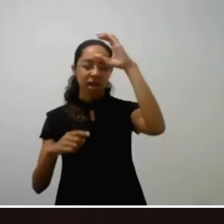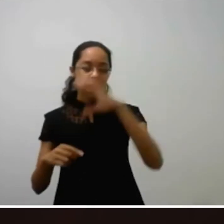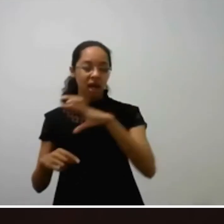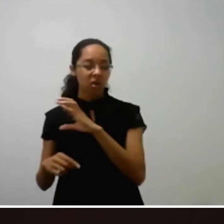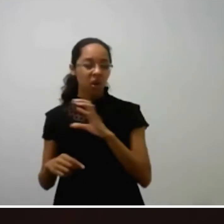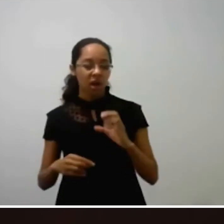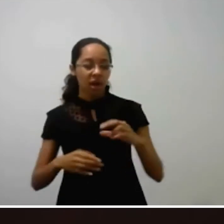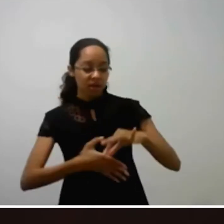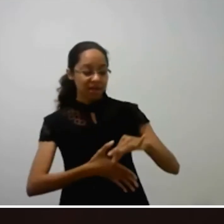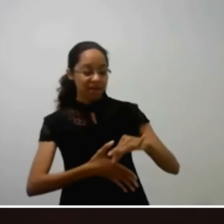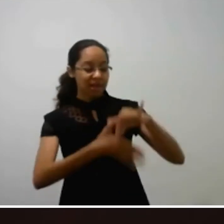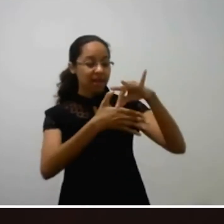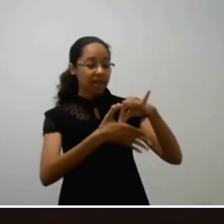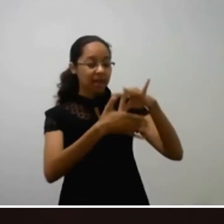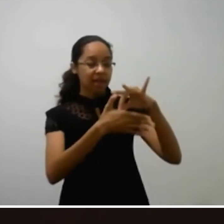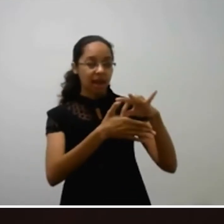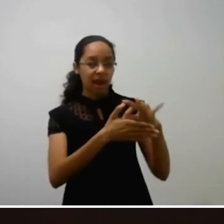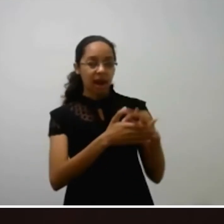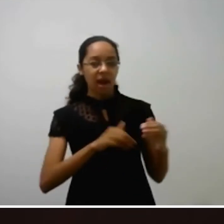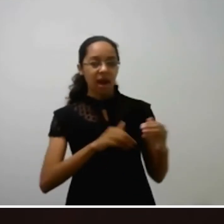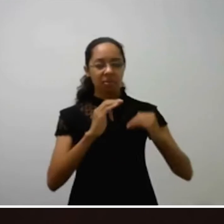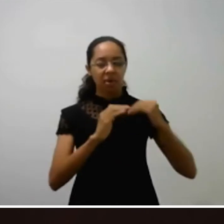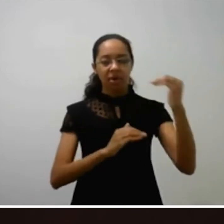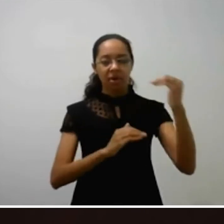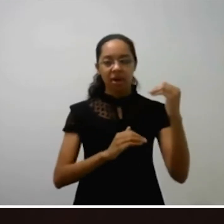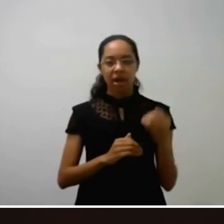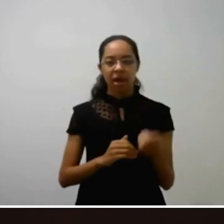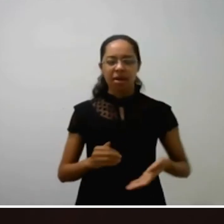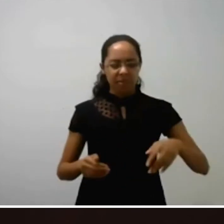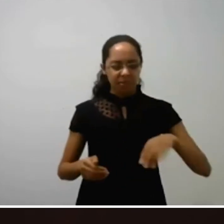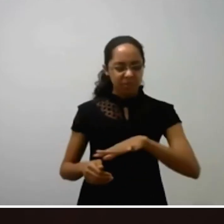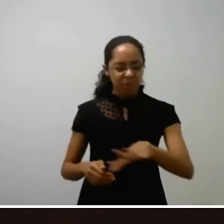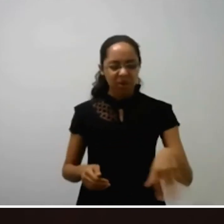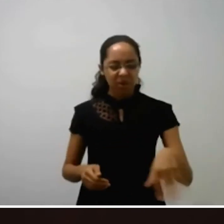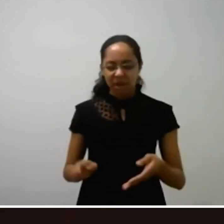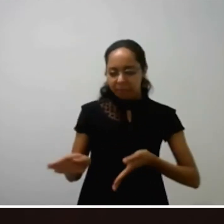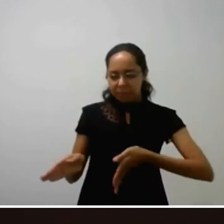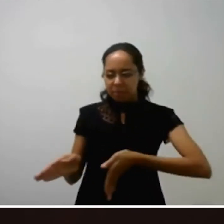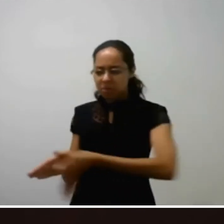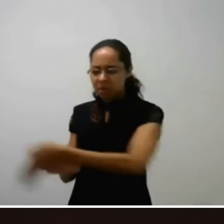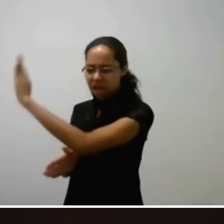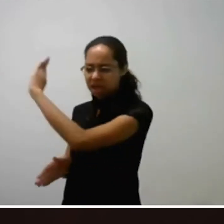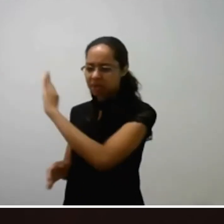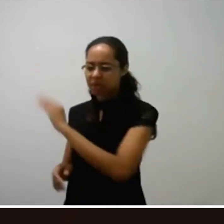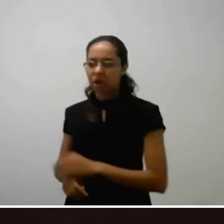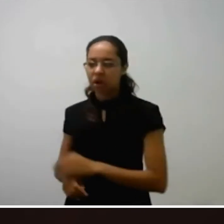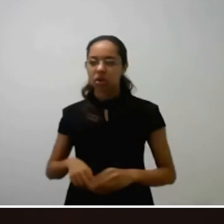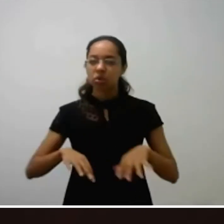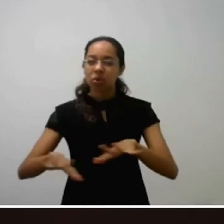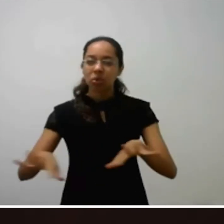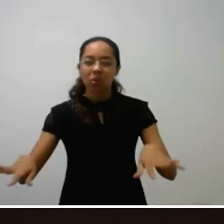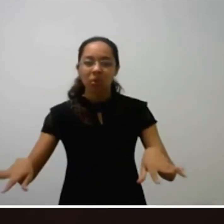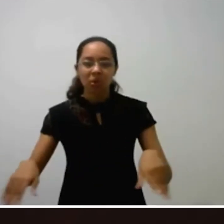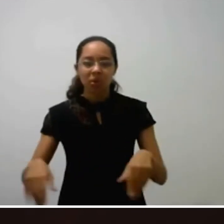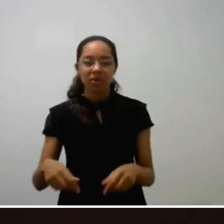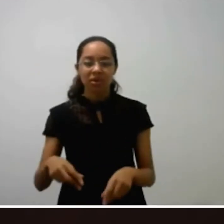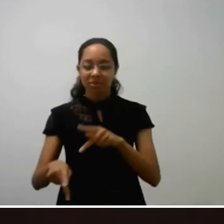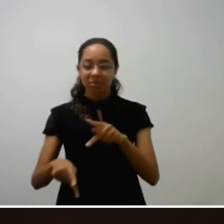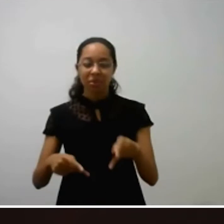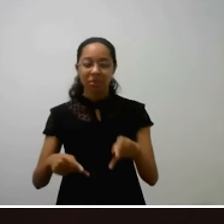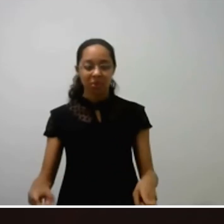desprezo. Se você olhar, se você assiste algum vídeo, né, da